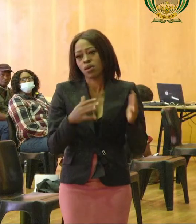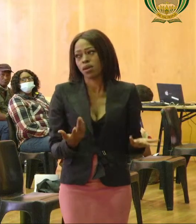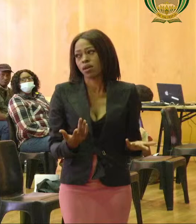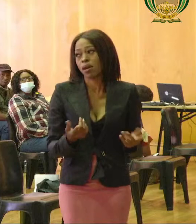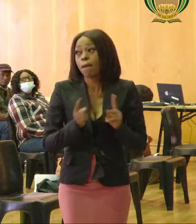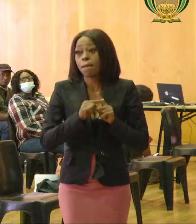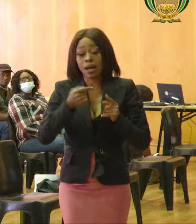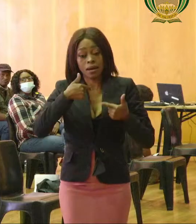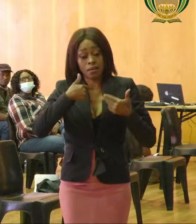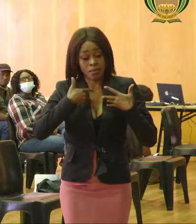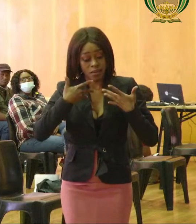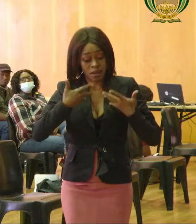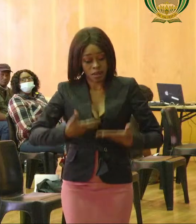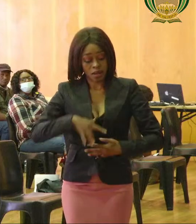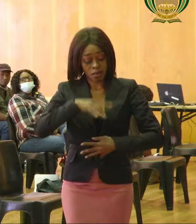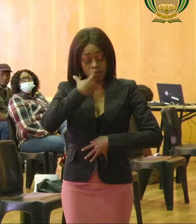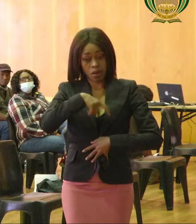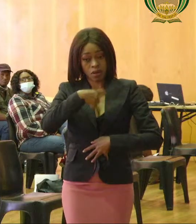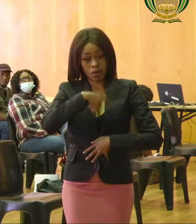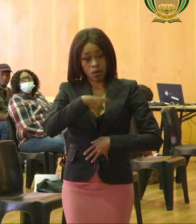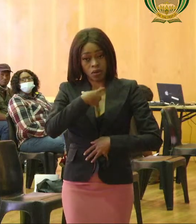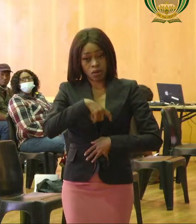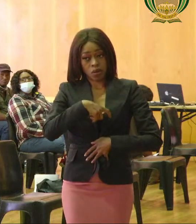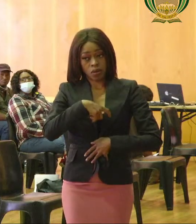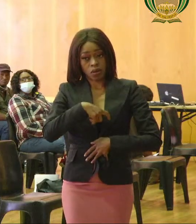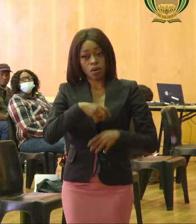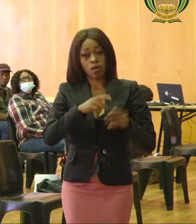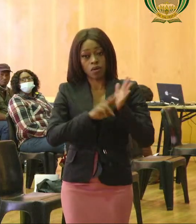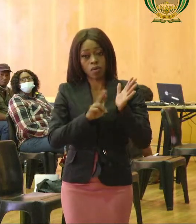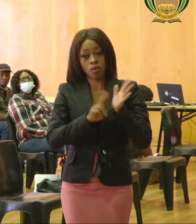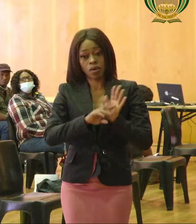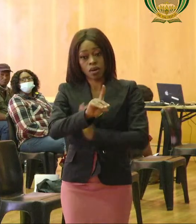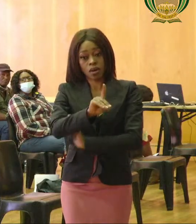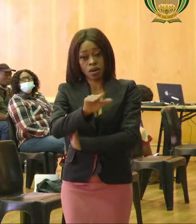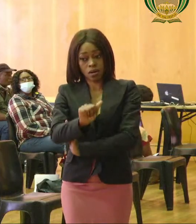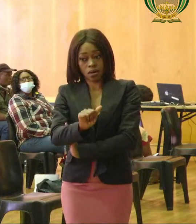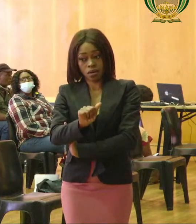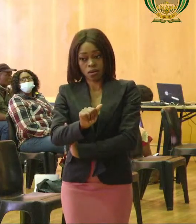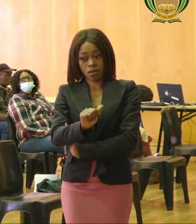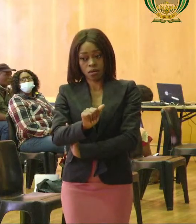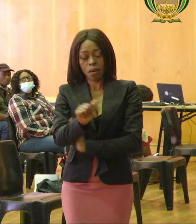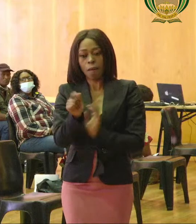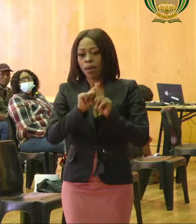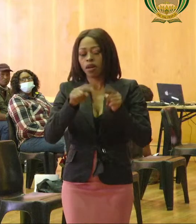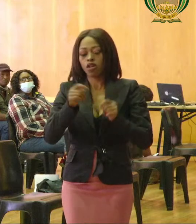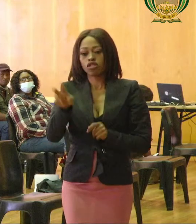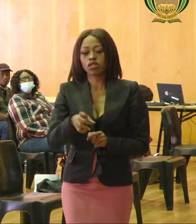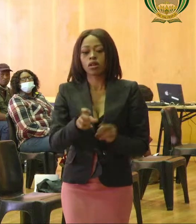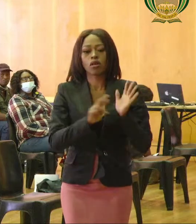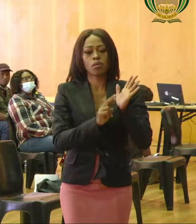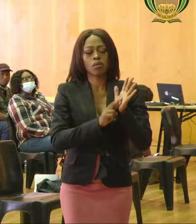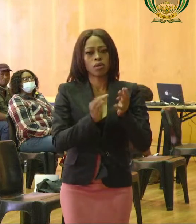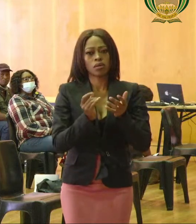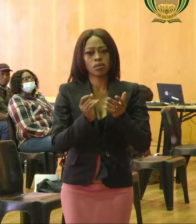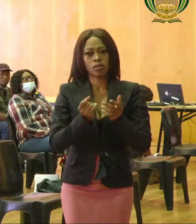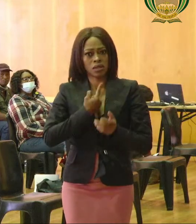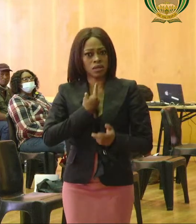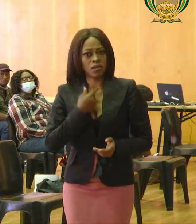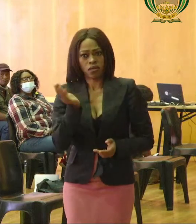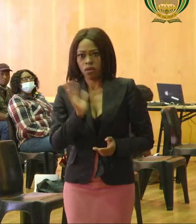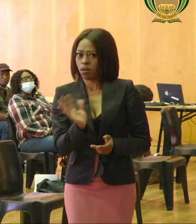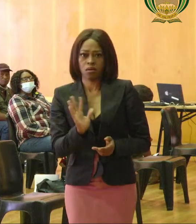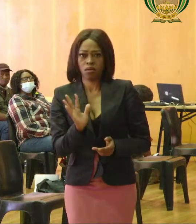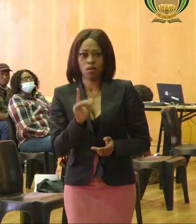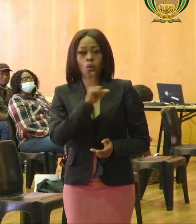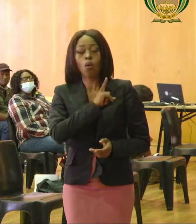ik praat namens mezelf, maar ik vertegenwoordig die DA. Maar ik kom niet met een mandaat die van hulle af. Ik kom met een mandaat van mijn constitutie van